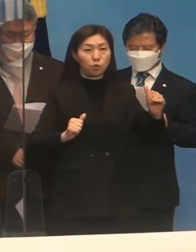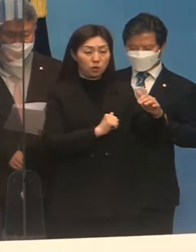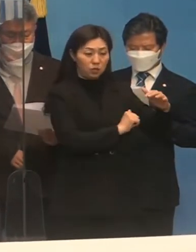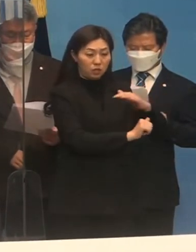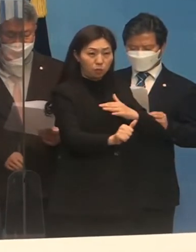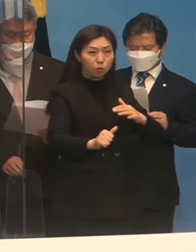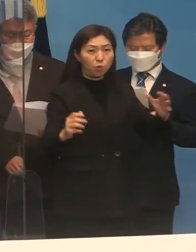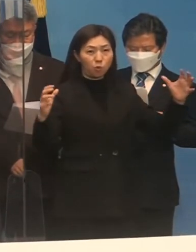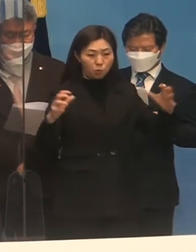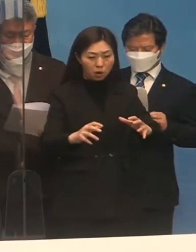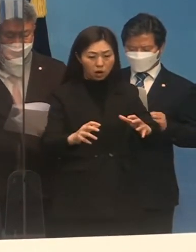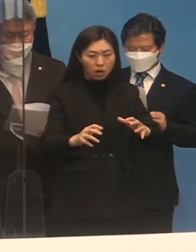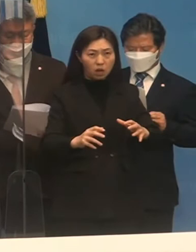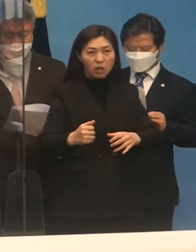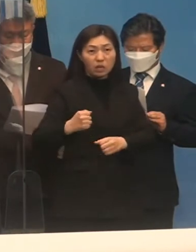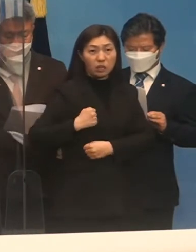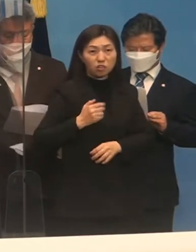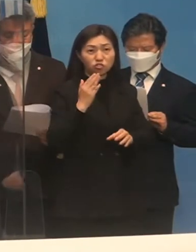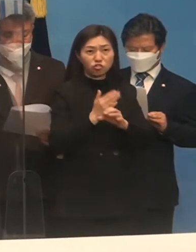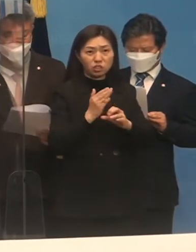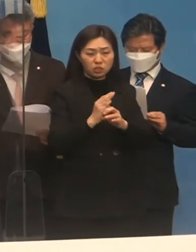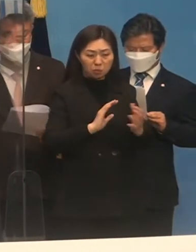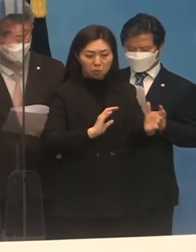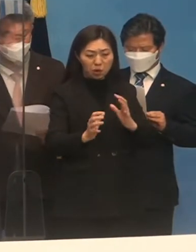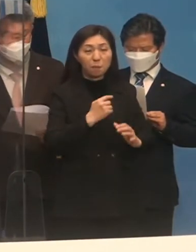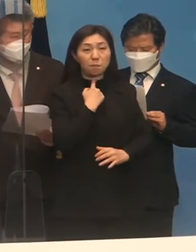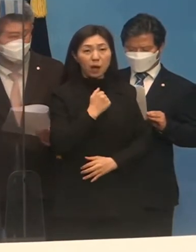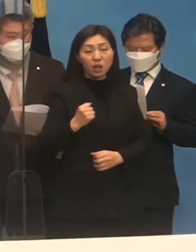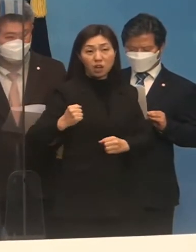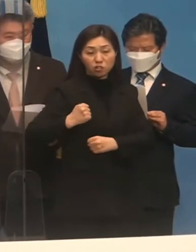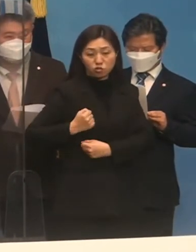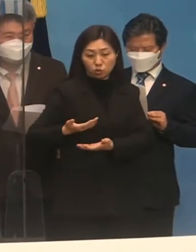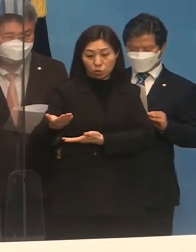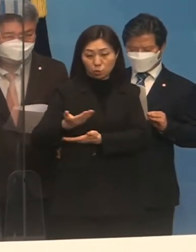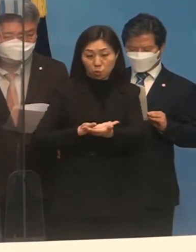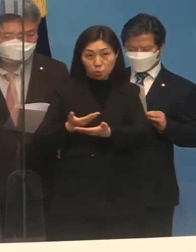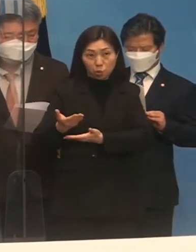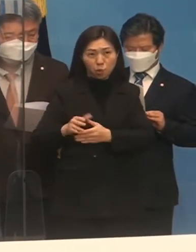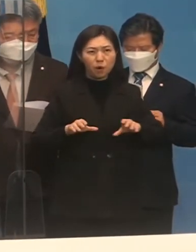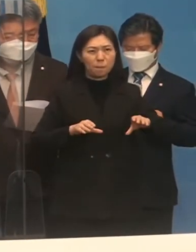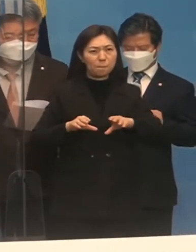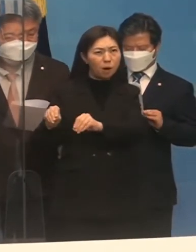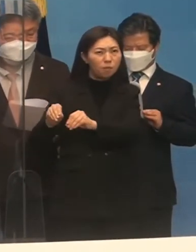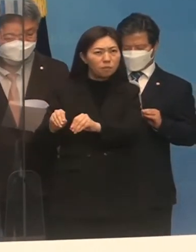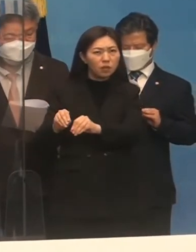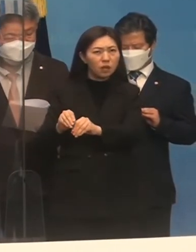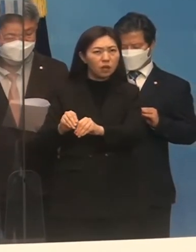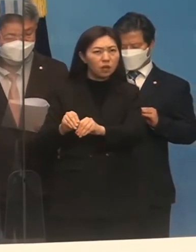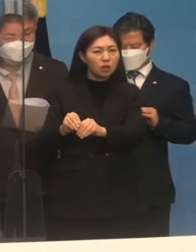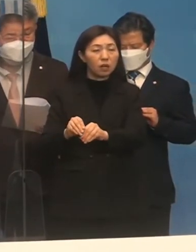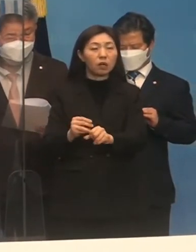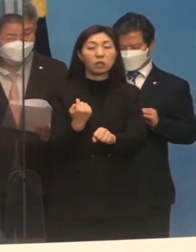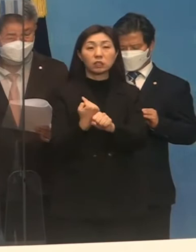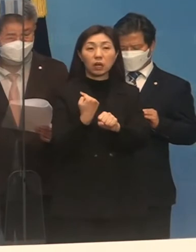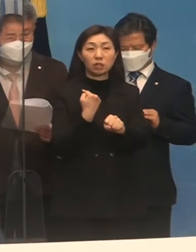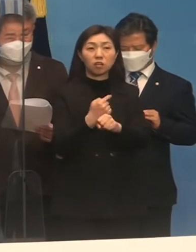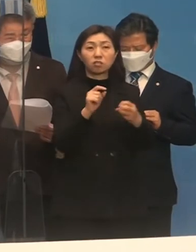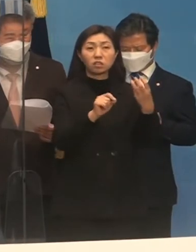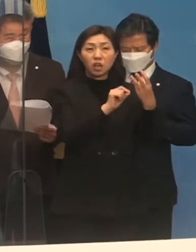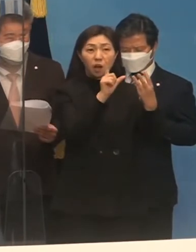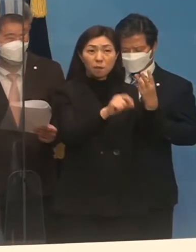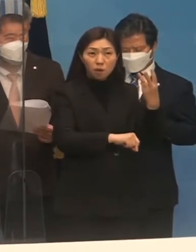회의와 실무회의를 진행했습니다. 군사 교류 및 협력을 중단하겠다는 지난해 3월의 정부 조치를